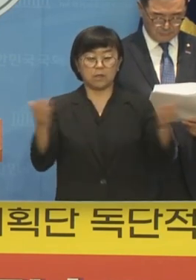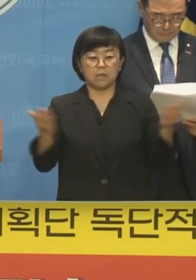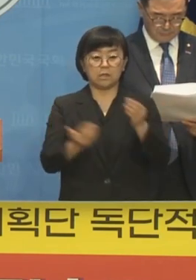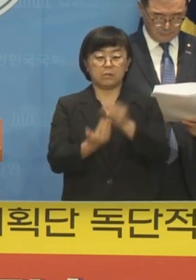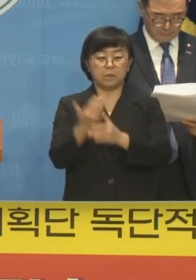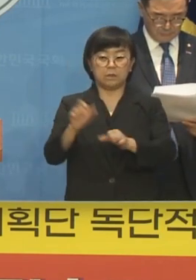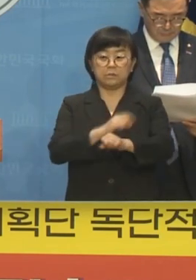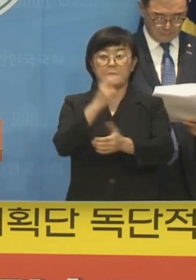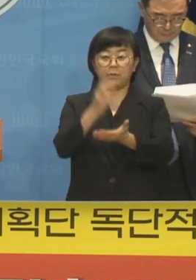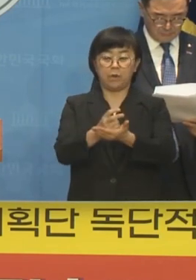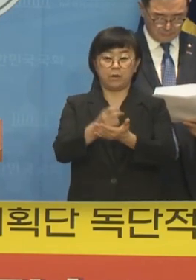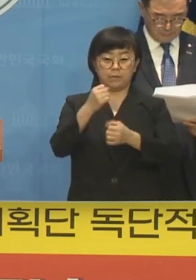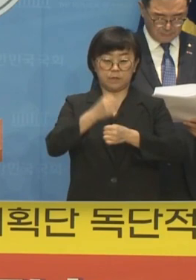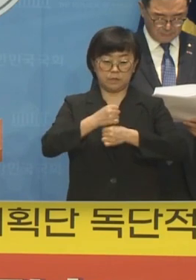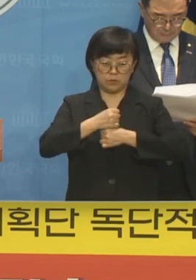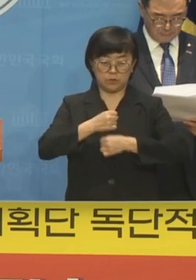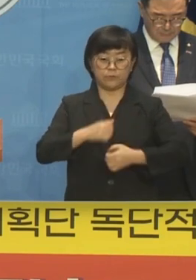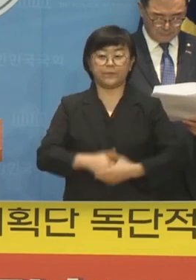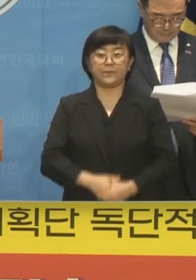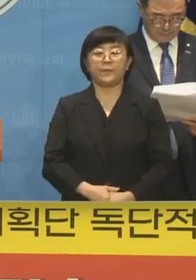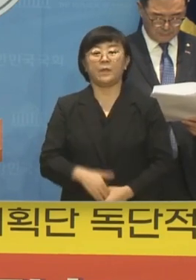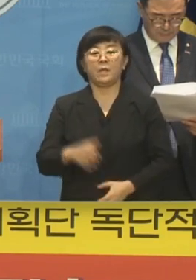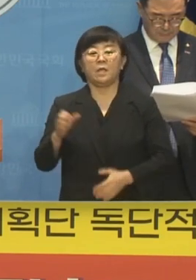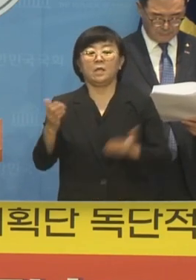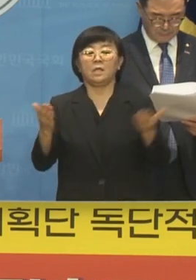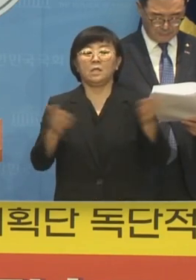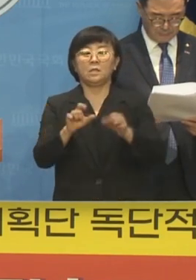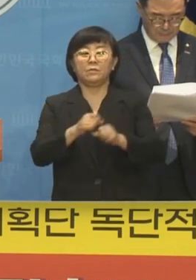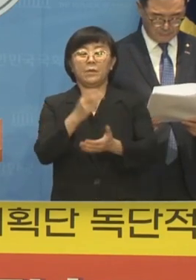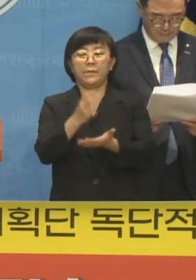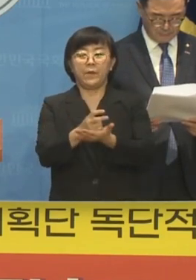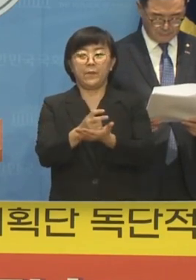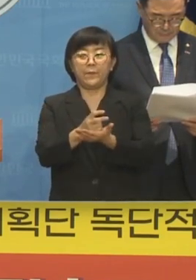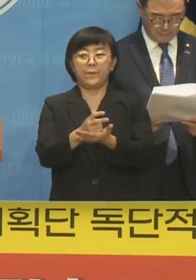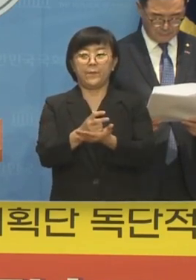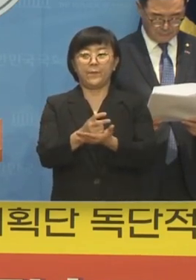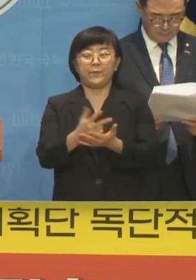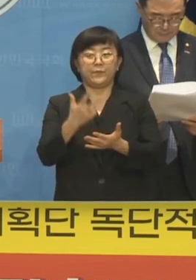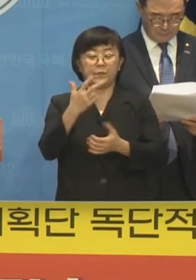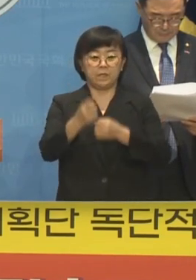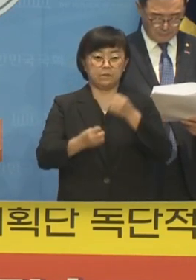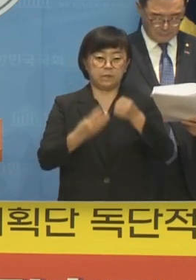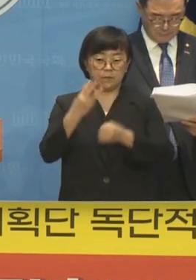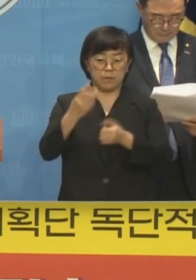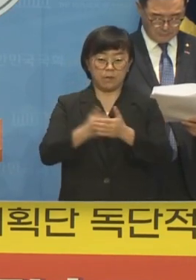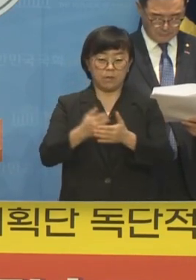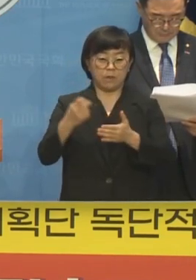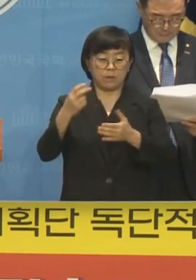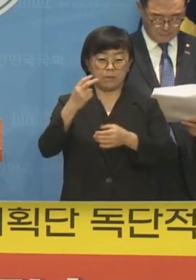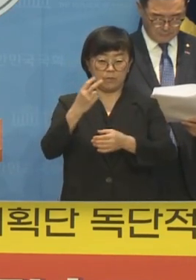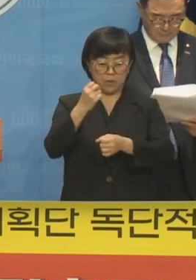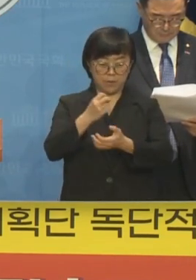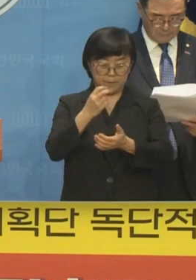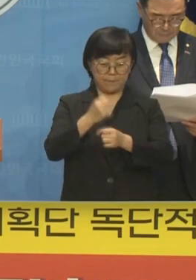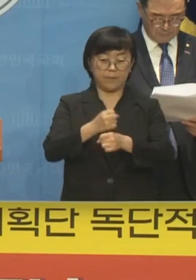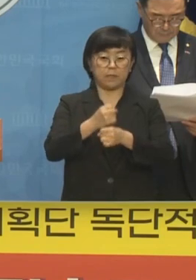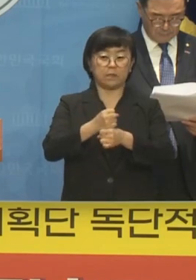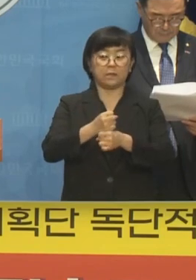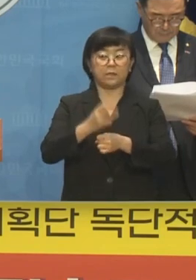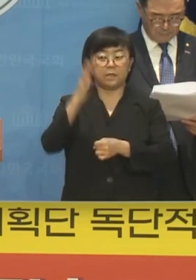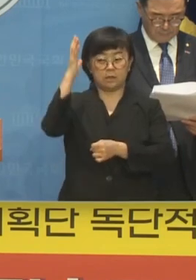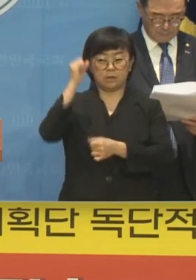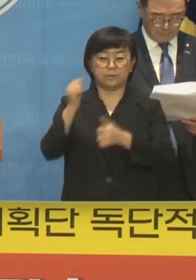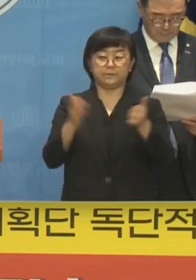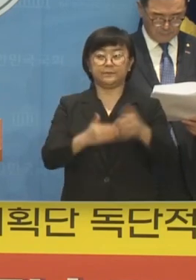사건 특별법을 준수하라. 여순 사건 특별법이 73년 만에 제정되었다는 것을 잊지